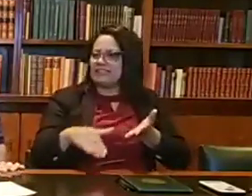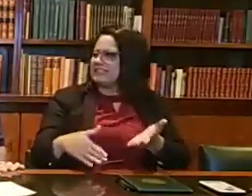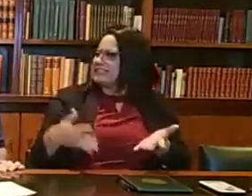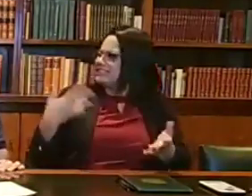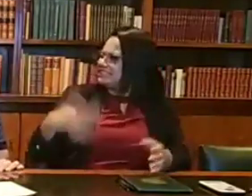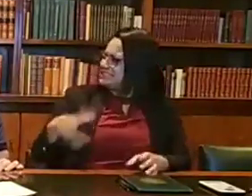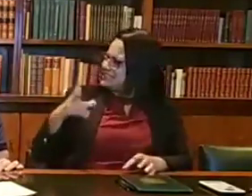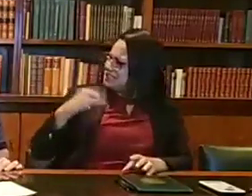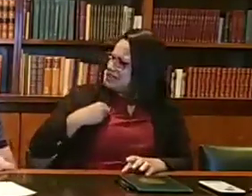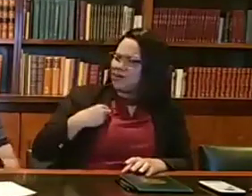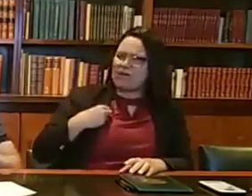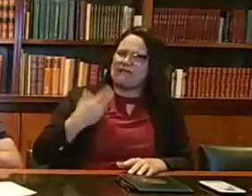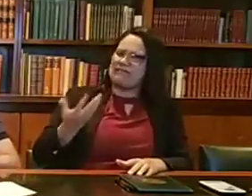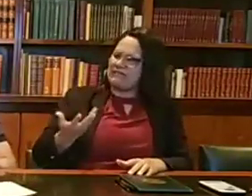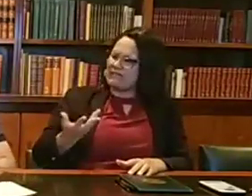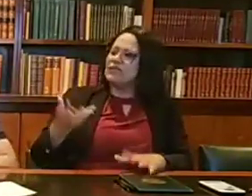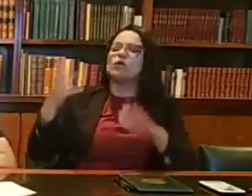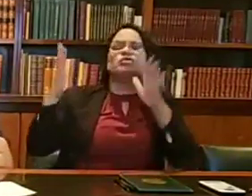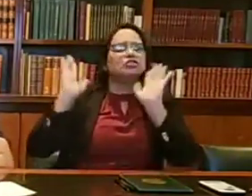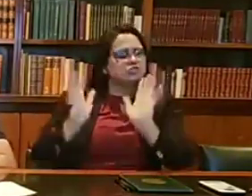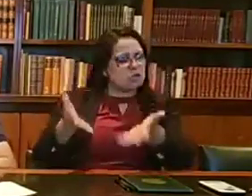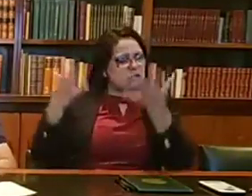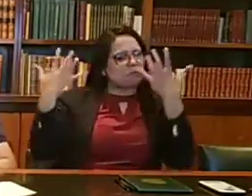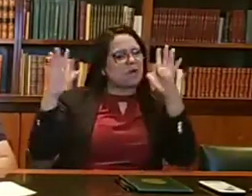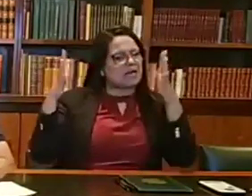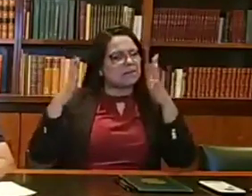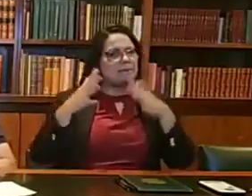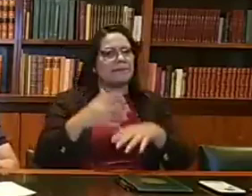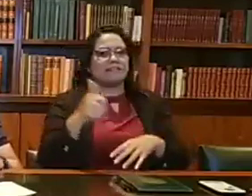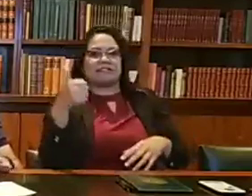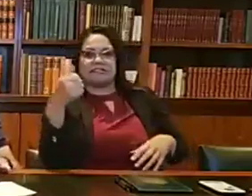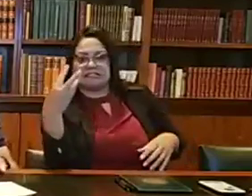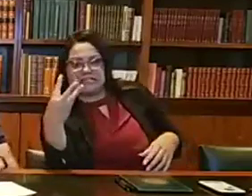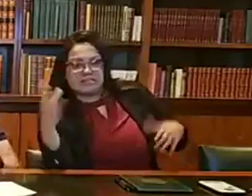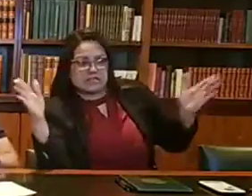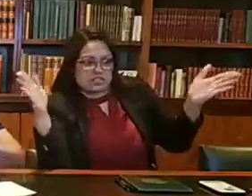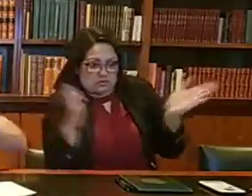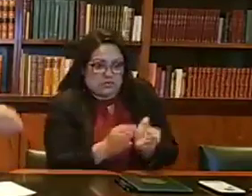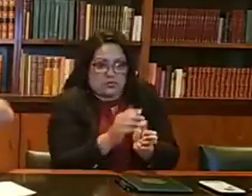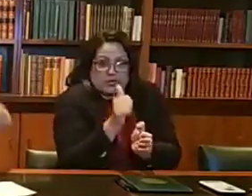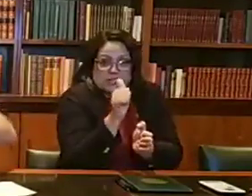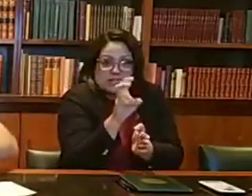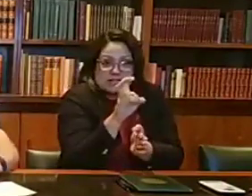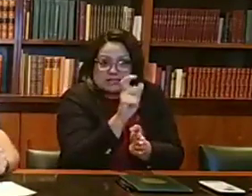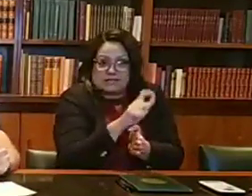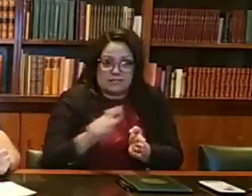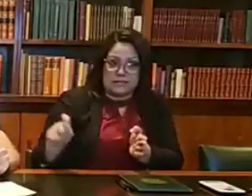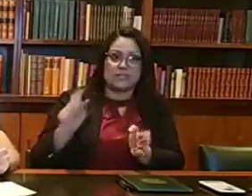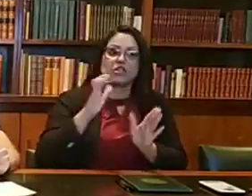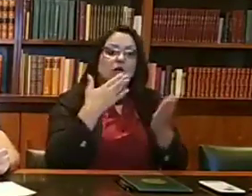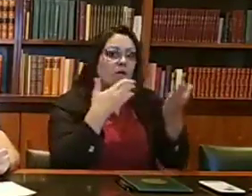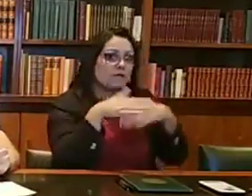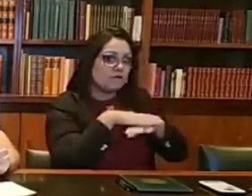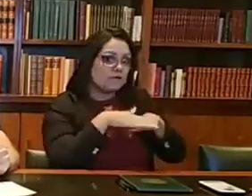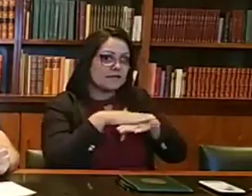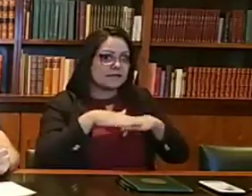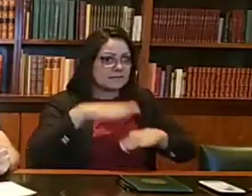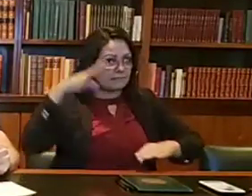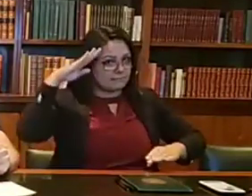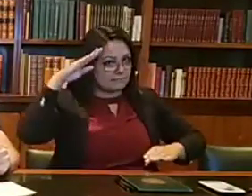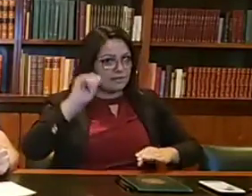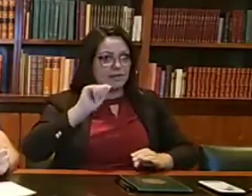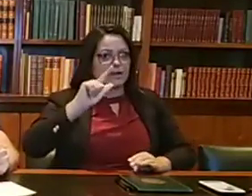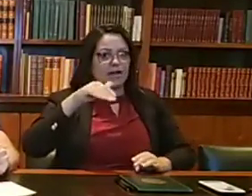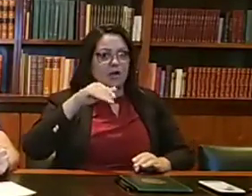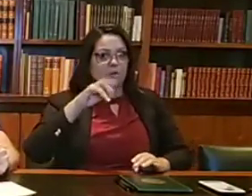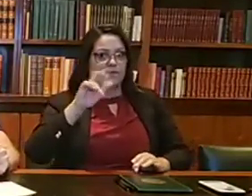Pelo amor de Deus, né? Vamos, já, parabéns, passar para 15 meses está excelente. Como temos conversado com o Almirante Bento, a questão da licença